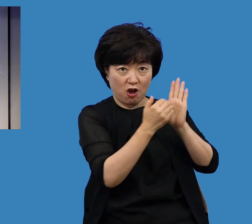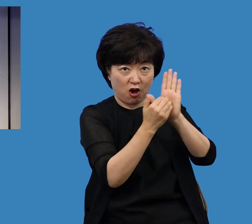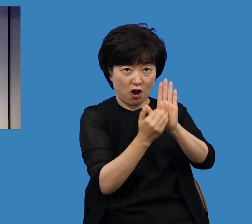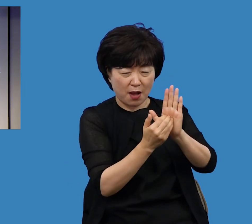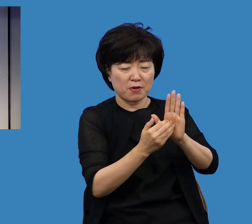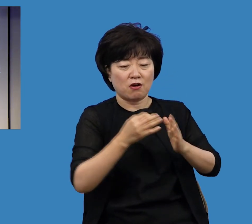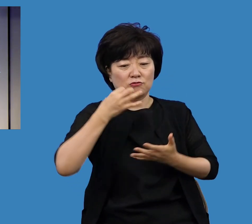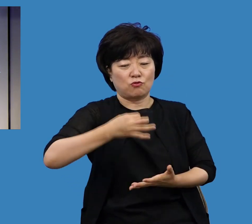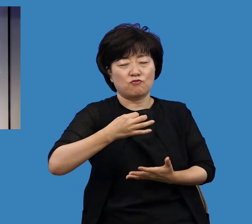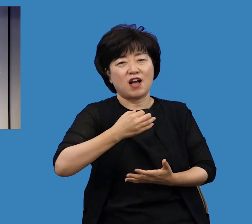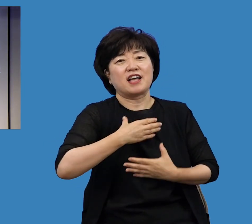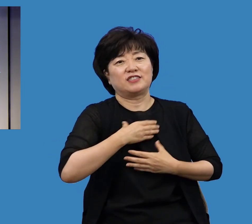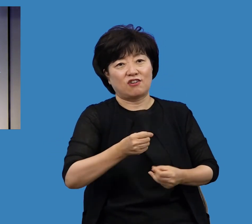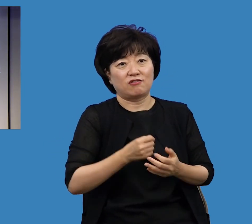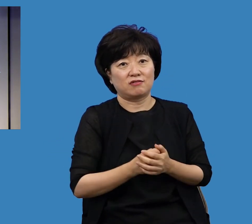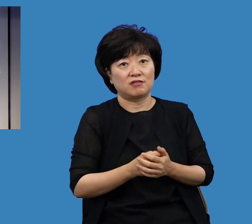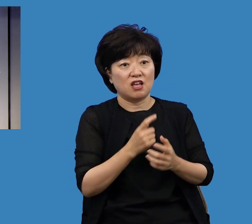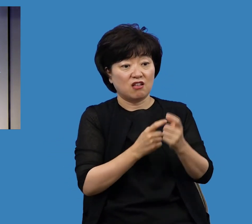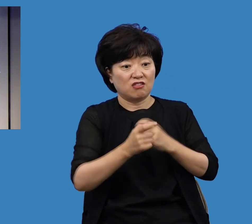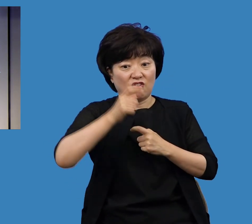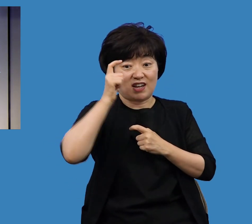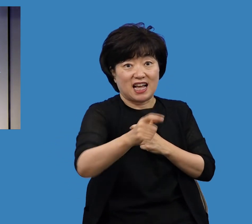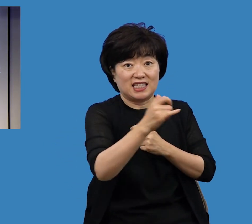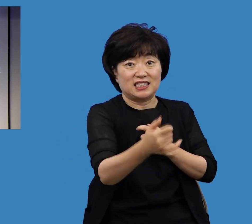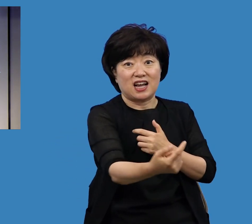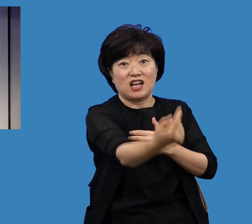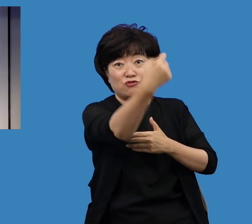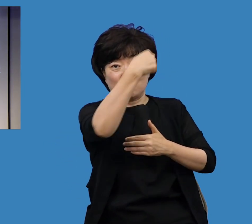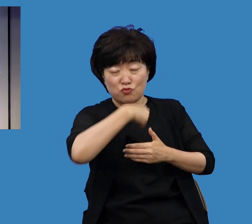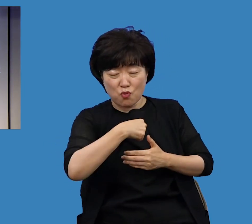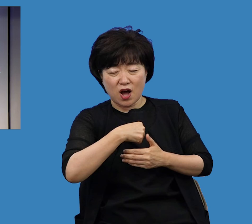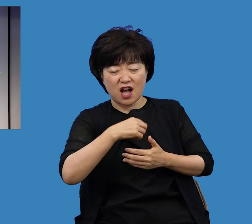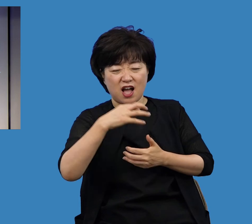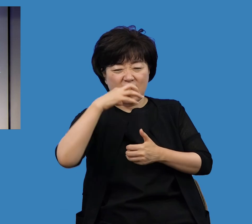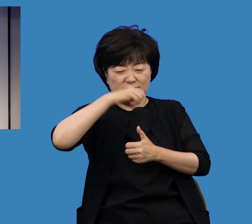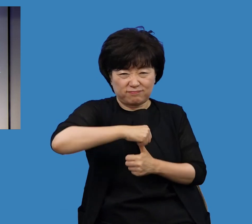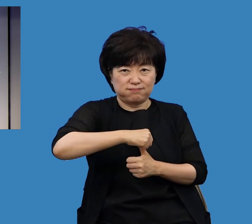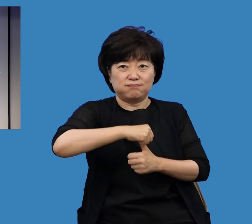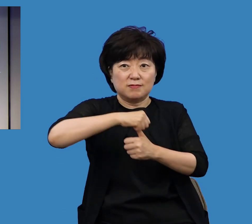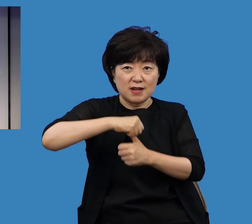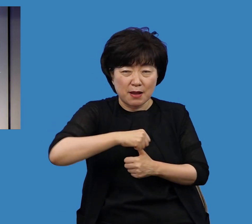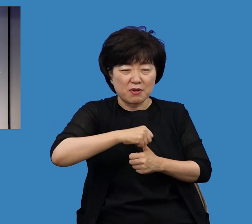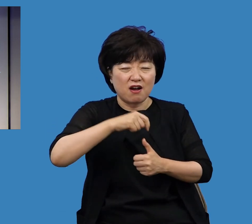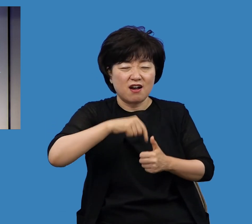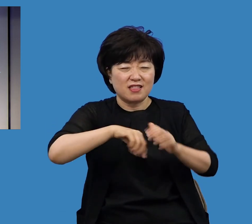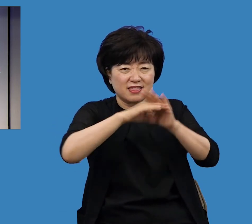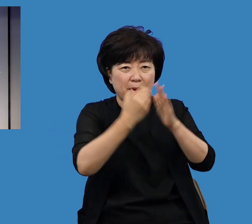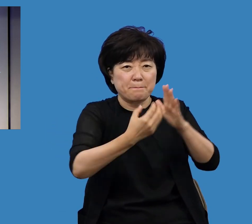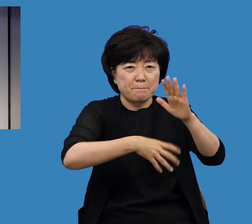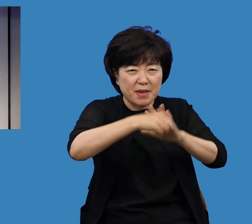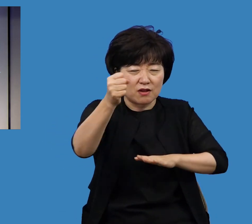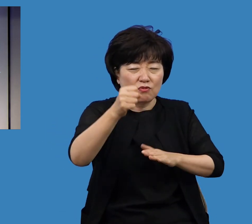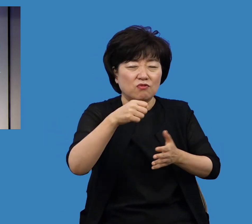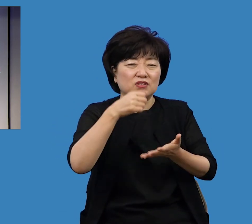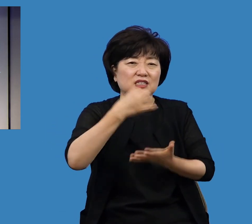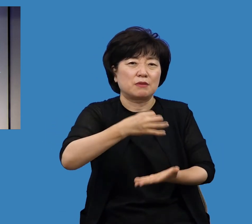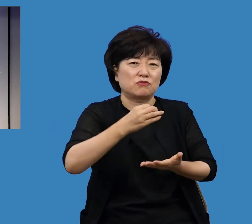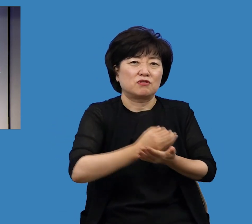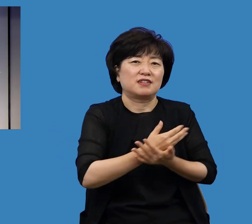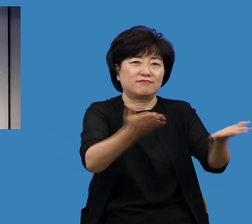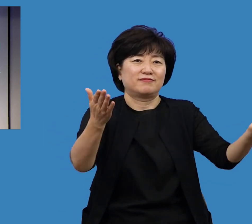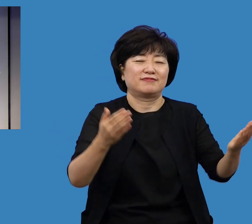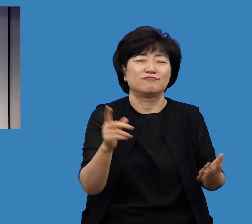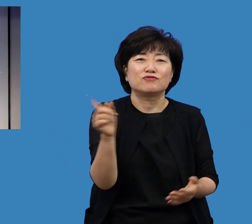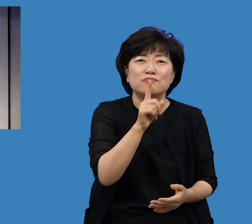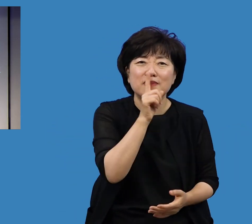더 강한 자가 와서 그를 굴복시킬 때에는 그가 믿던 무장을 빼앗고 그의 재물을 나누었느니라. 와우, 여러분 무슨